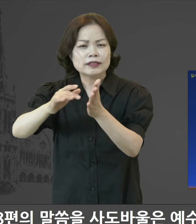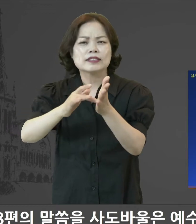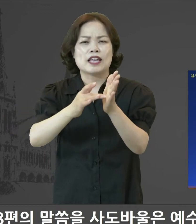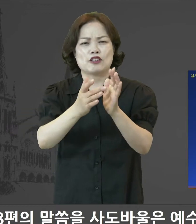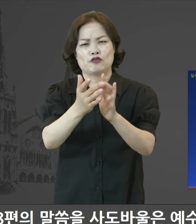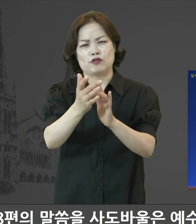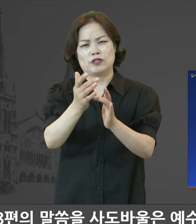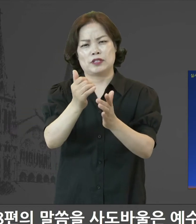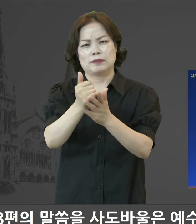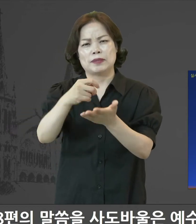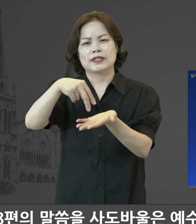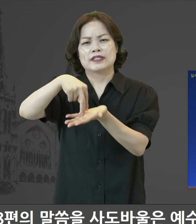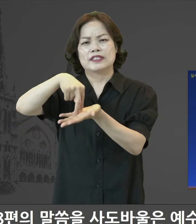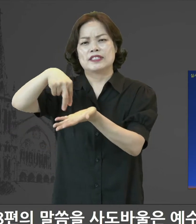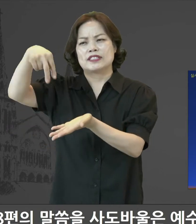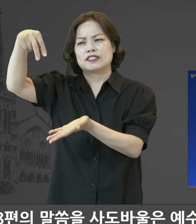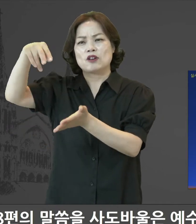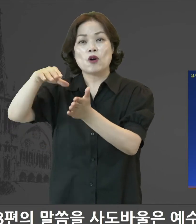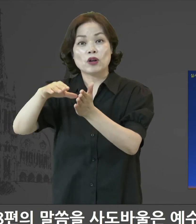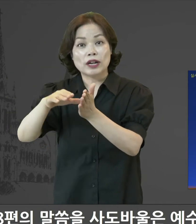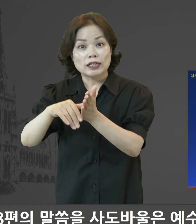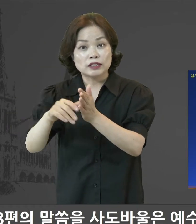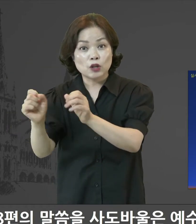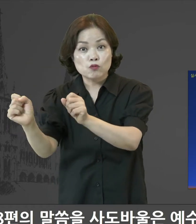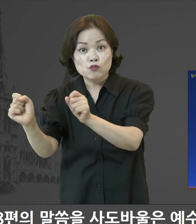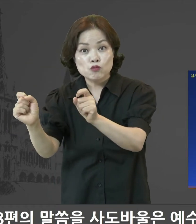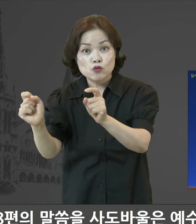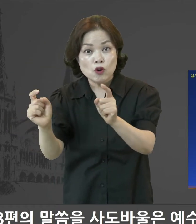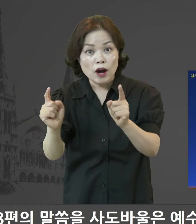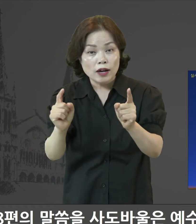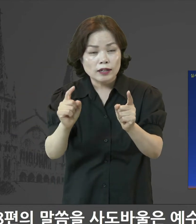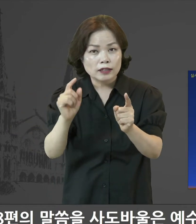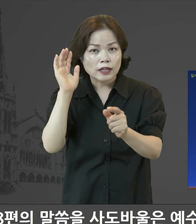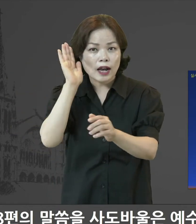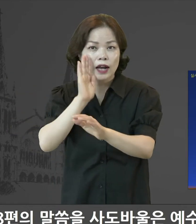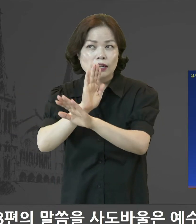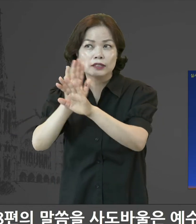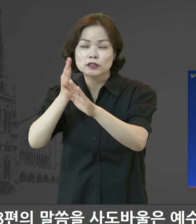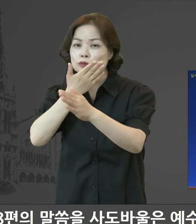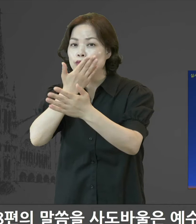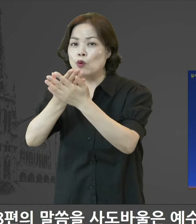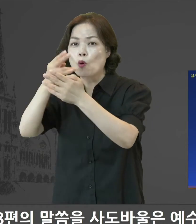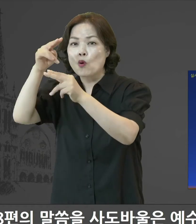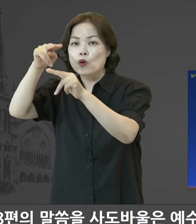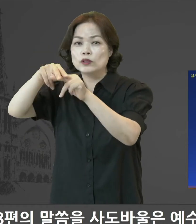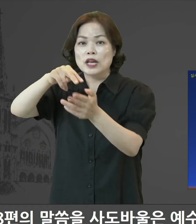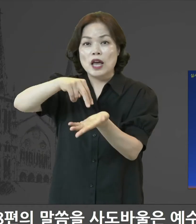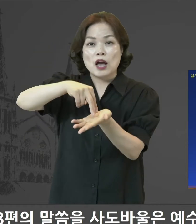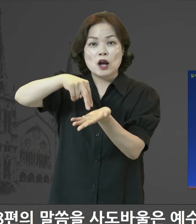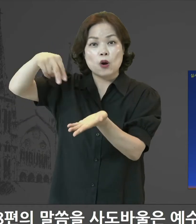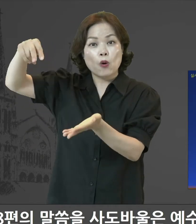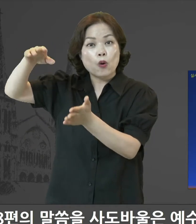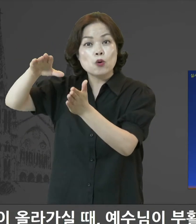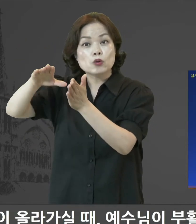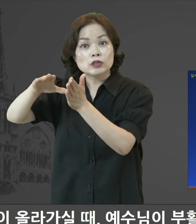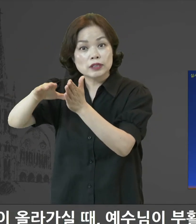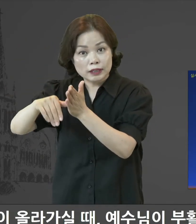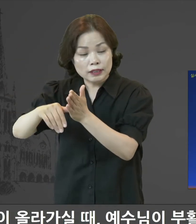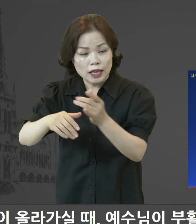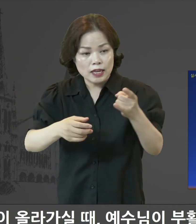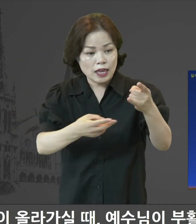예수님이 승천하실 때, 예수님이 부활하시고 하늘 보좌 위로 오르실 때, 그러니까 에베소서에